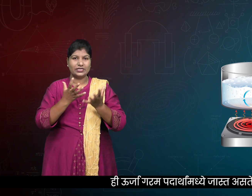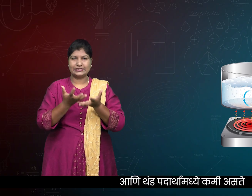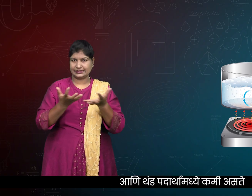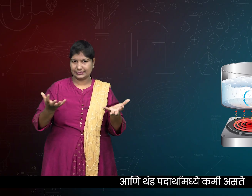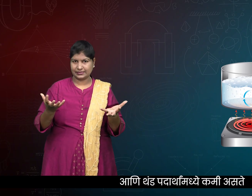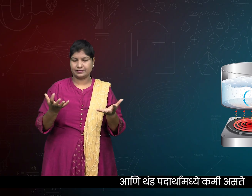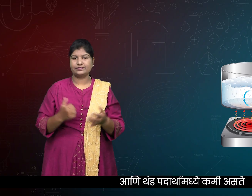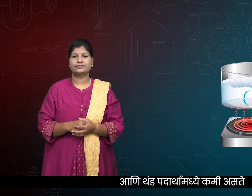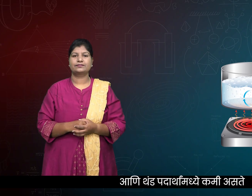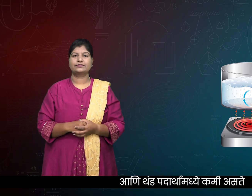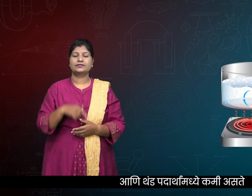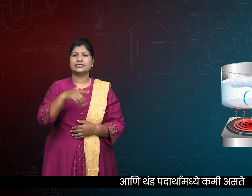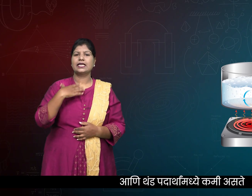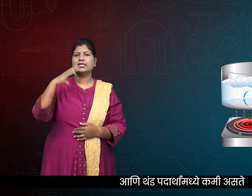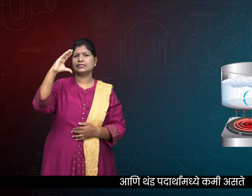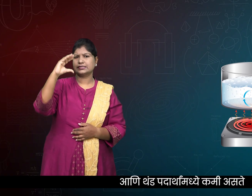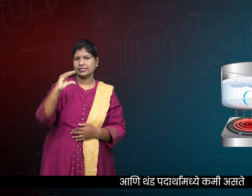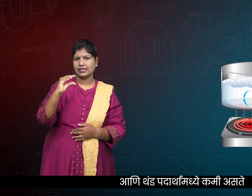आणि थंड पदार्थांमध्ये कमी असते